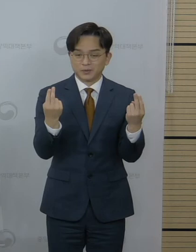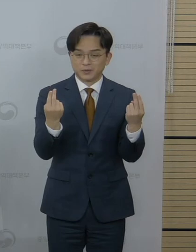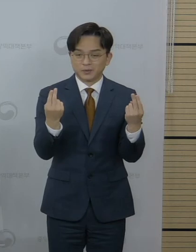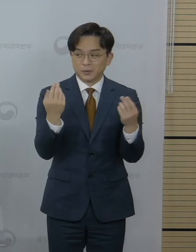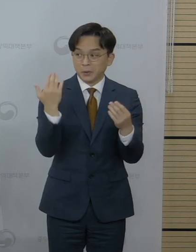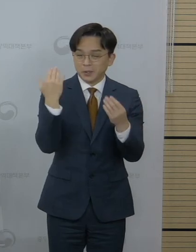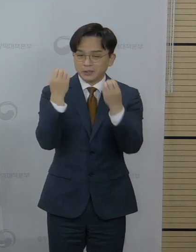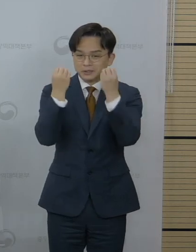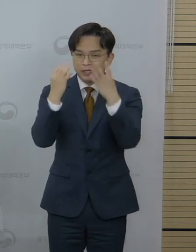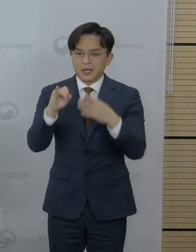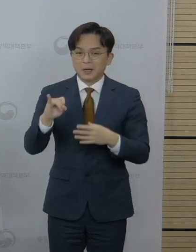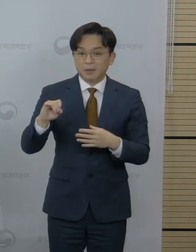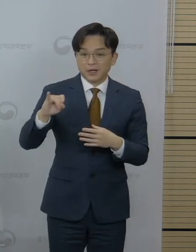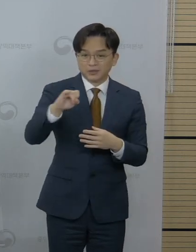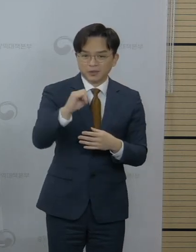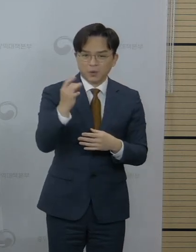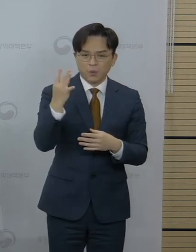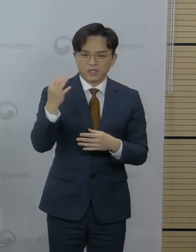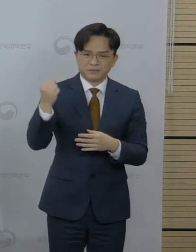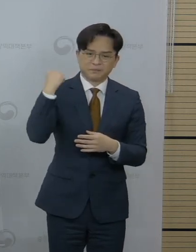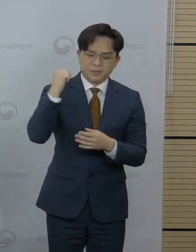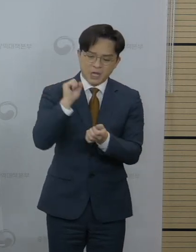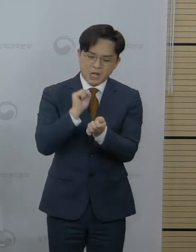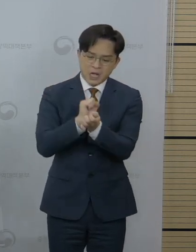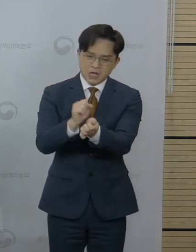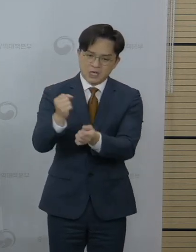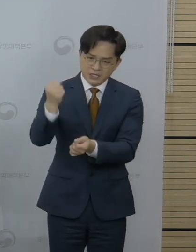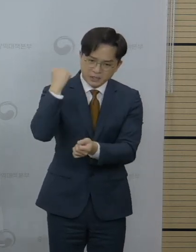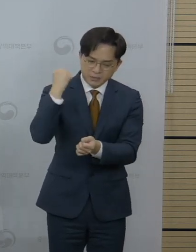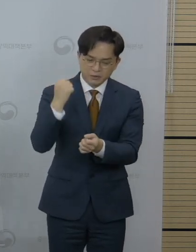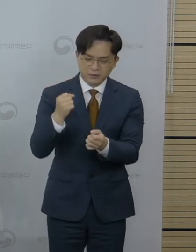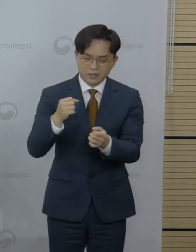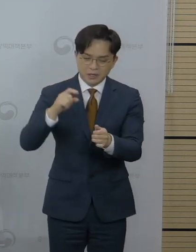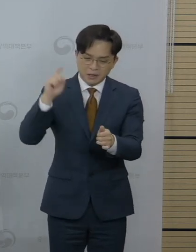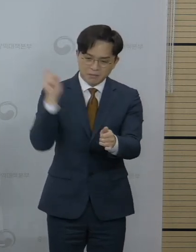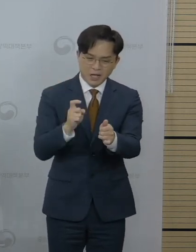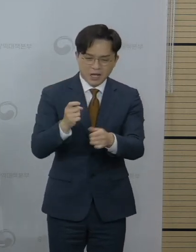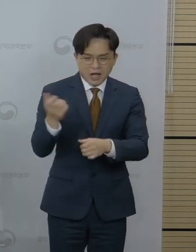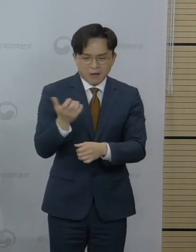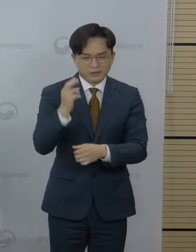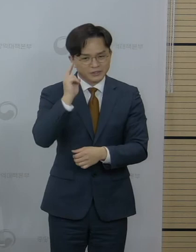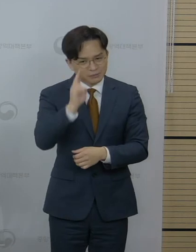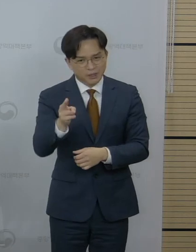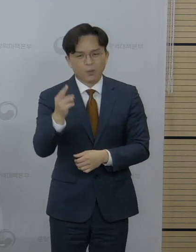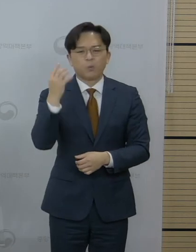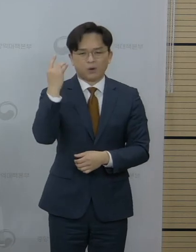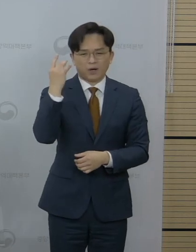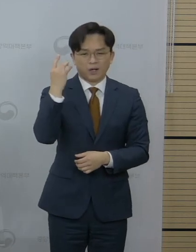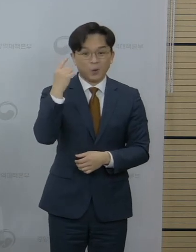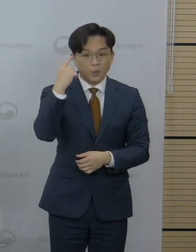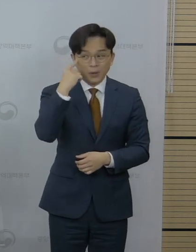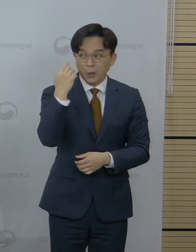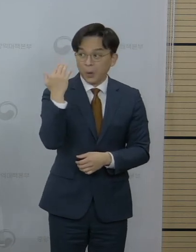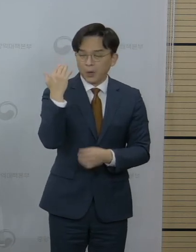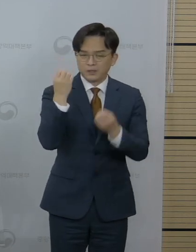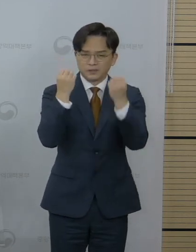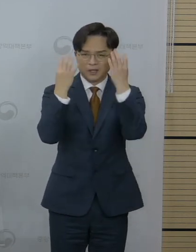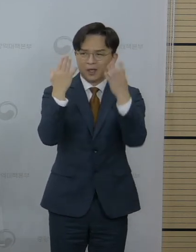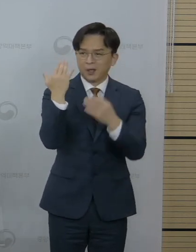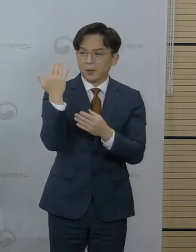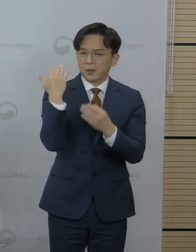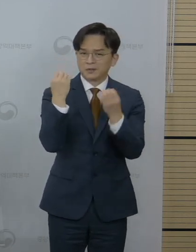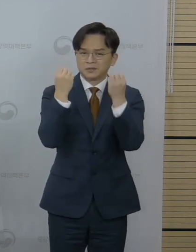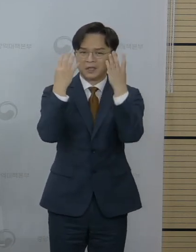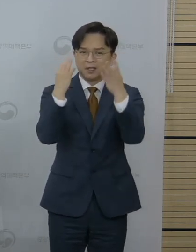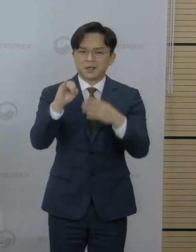방향과는 일치하는 거기 때문에 아무래도 독감과 비교해서 인류에게 등장한 지 얼마 되지 않은